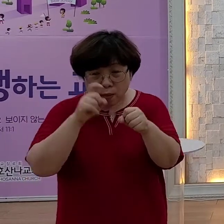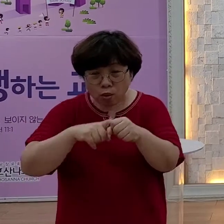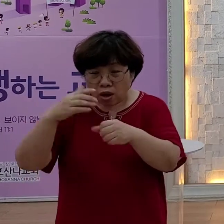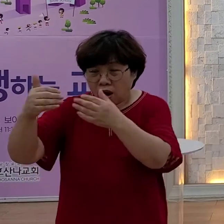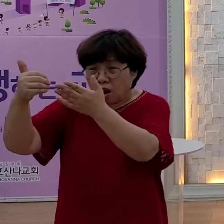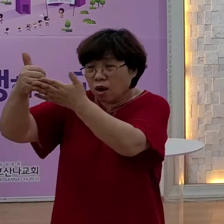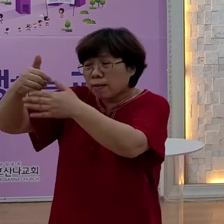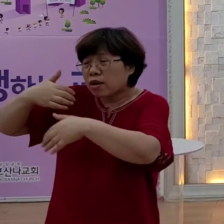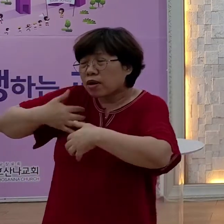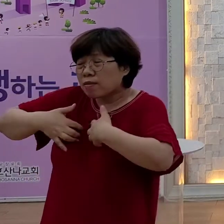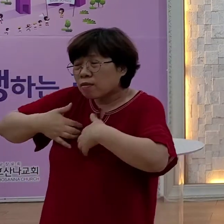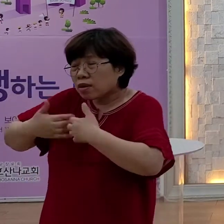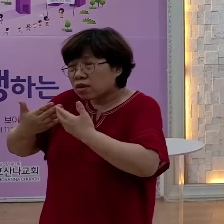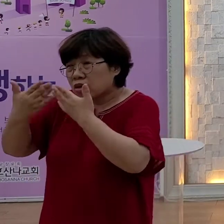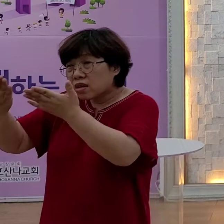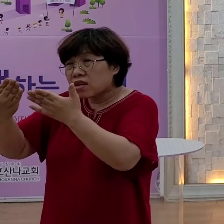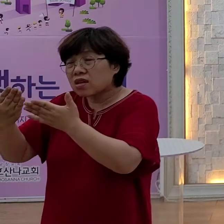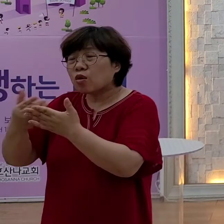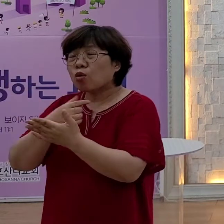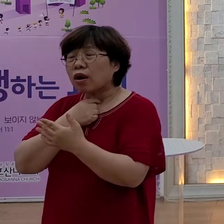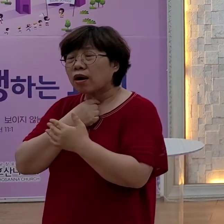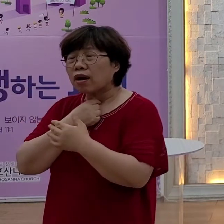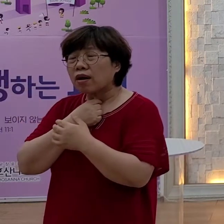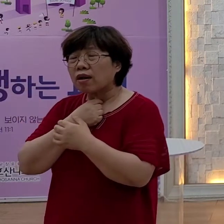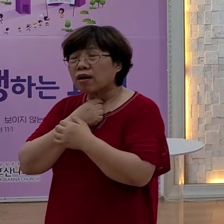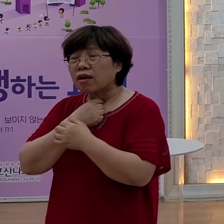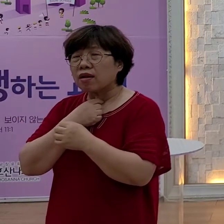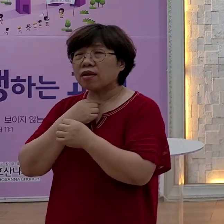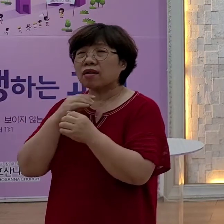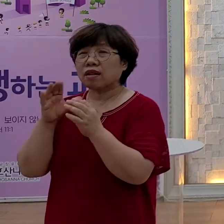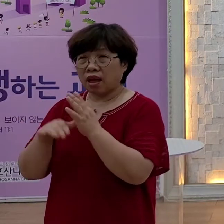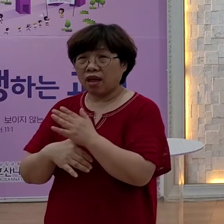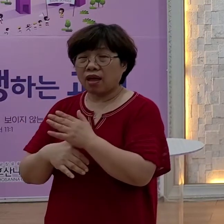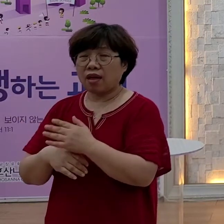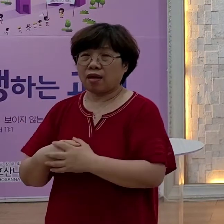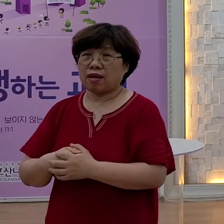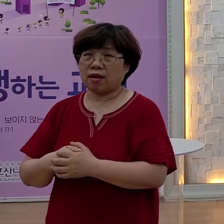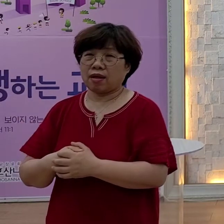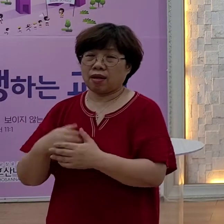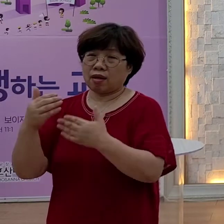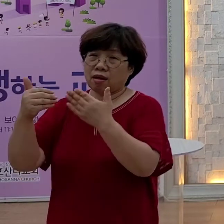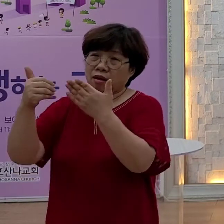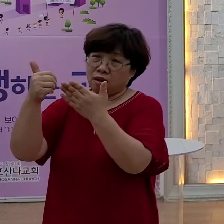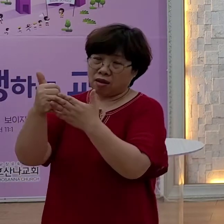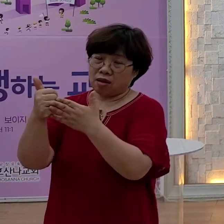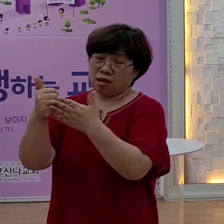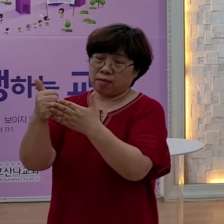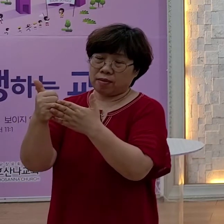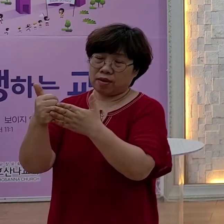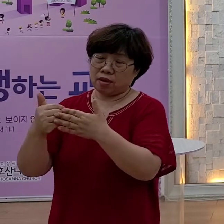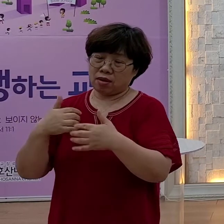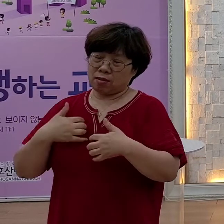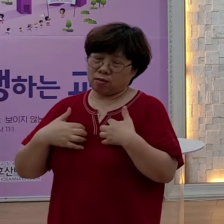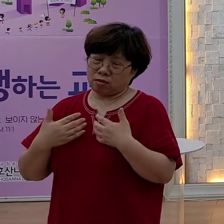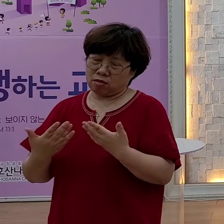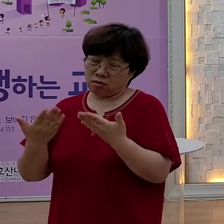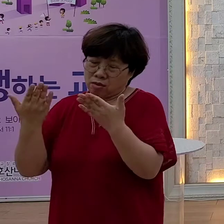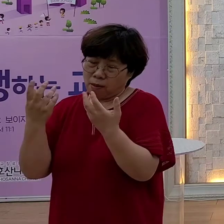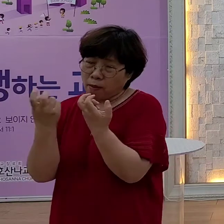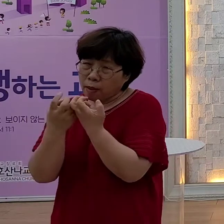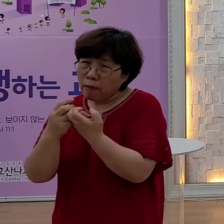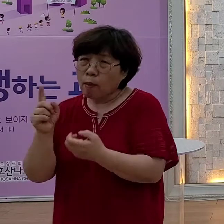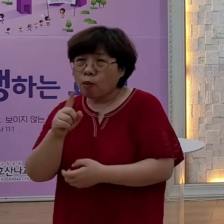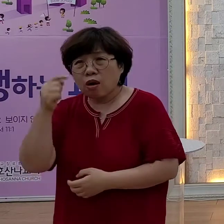하나님을 기쁘시게 하는 것이다 라고 우리가 알고 있다면 우리가 어떻게 하나님께 이 기쁨을 드릴 수